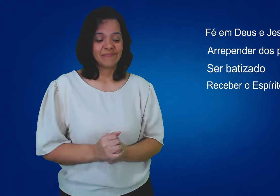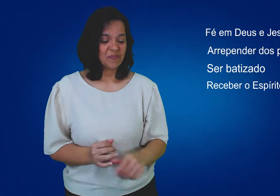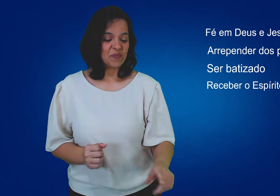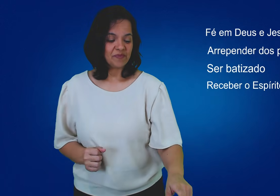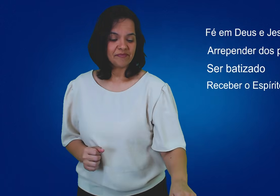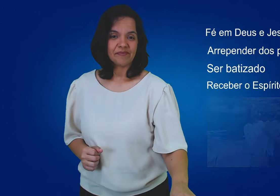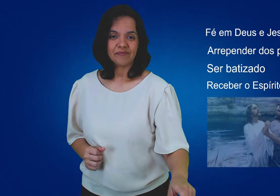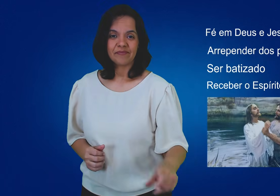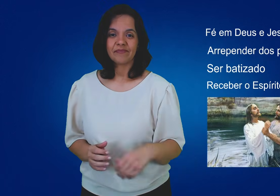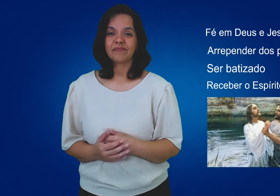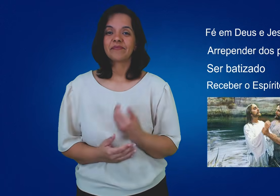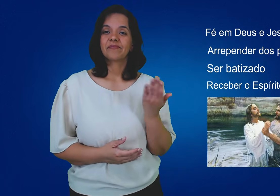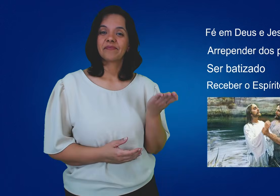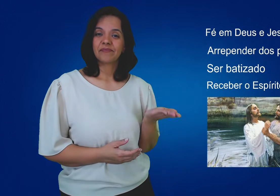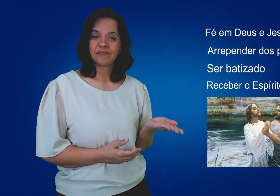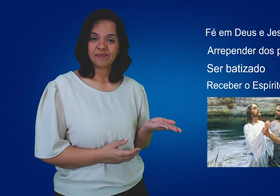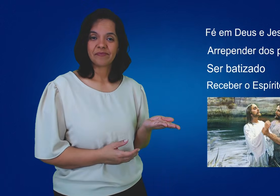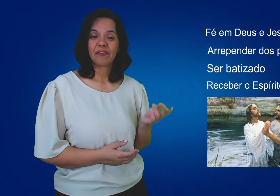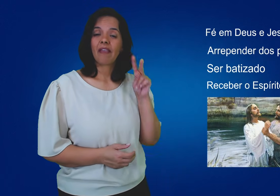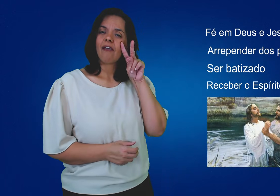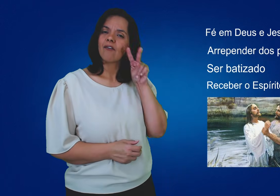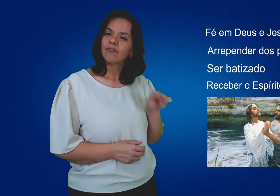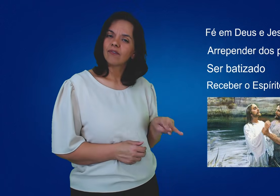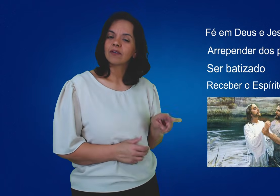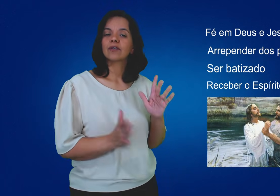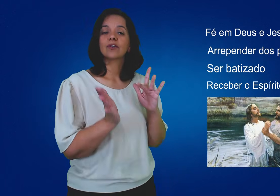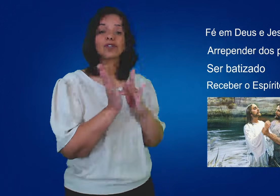Também algo muito especial a ser feito. Veja essa foto.